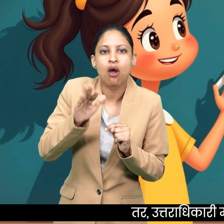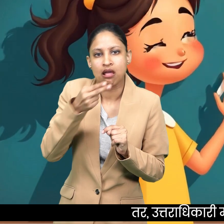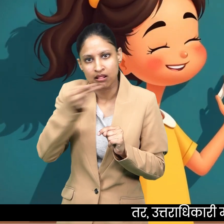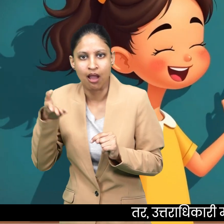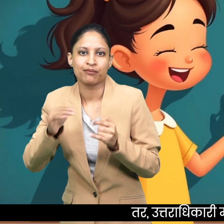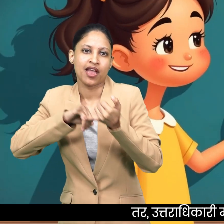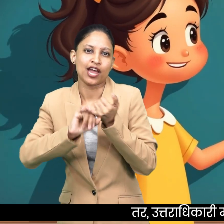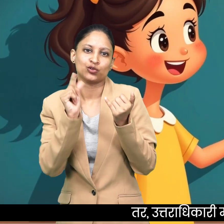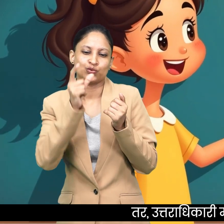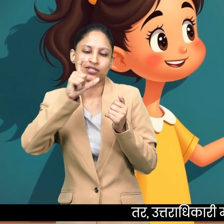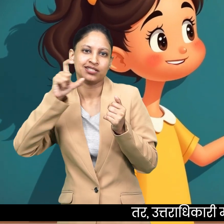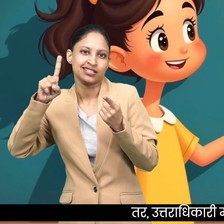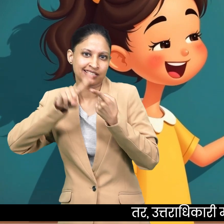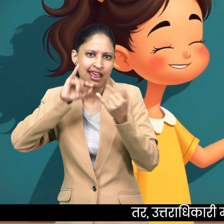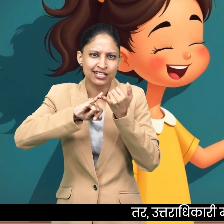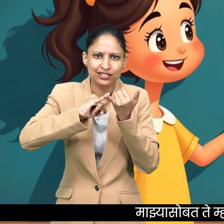येणारा क्रमांक.